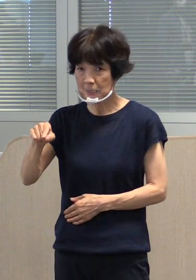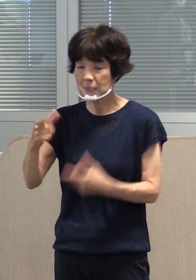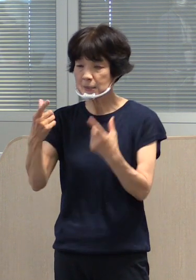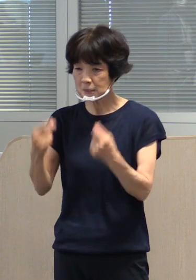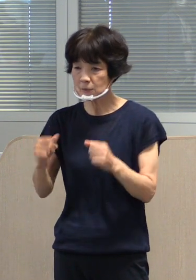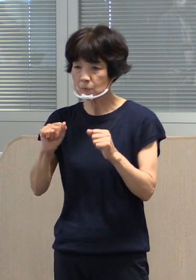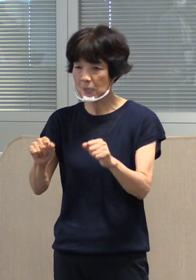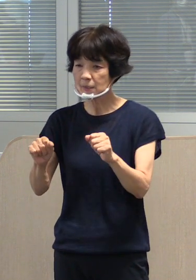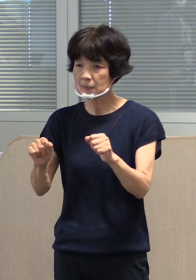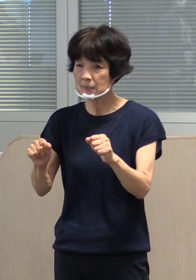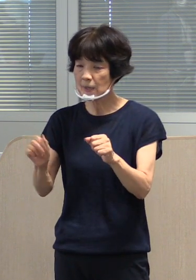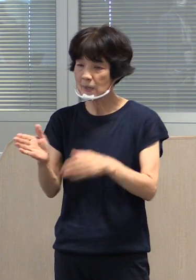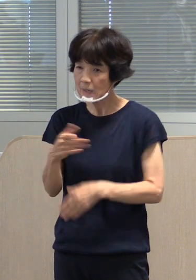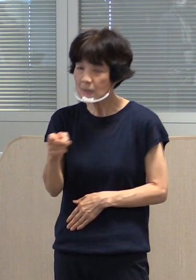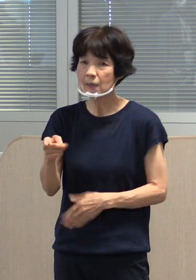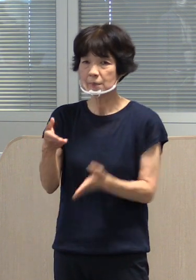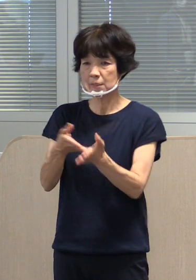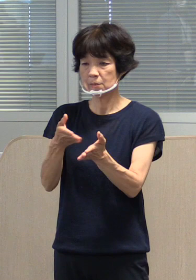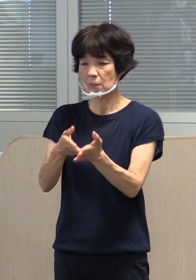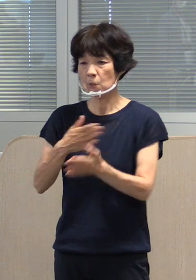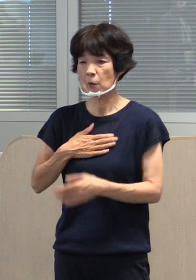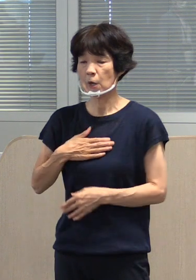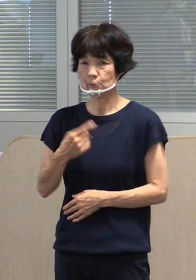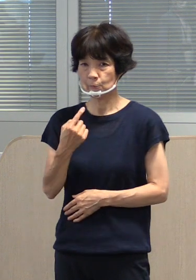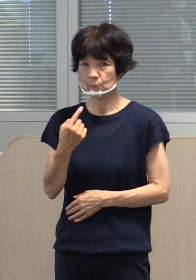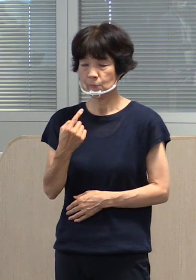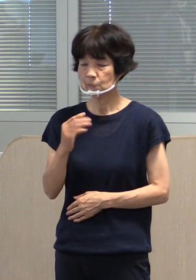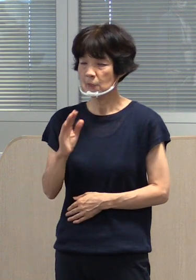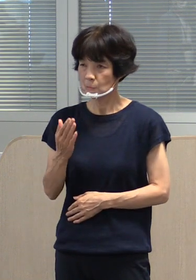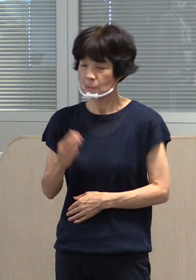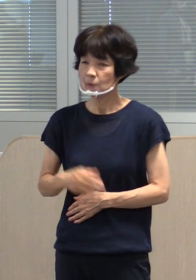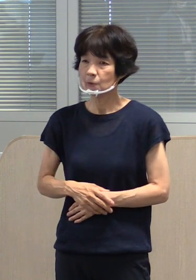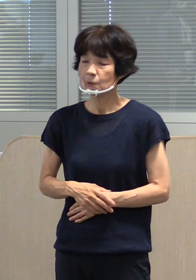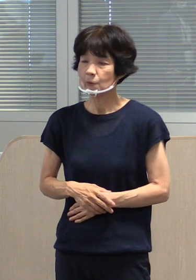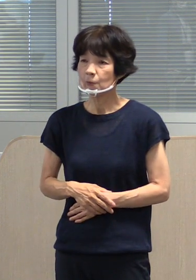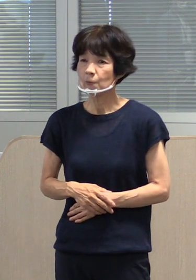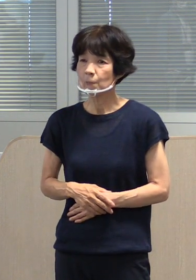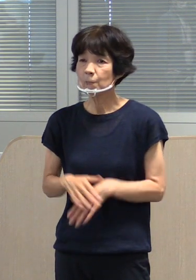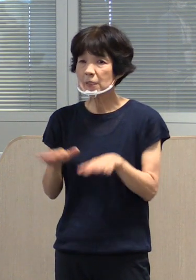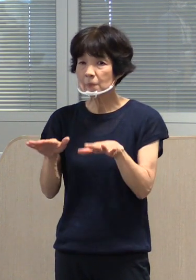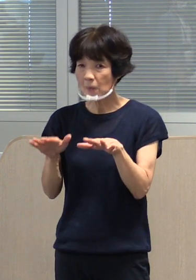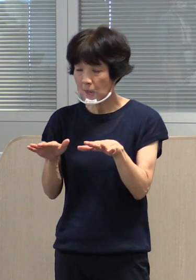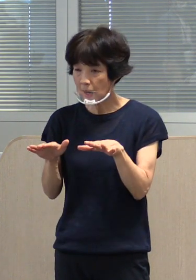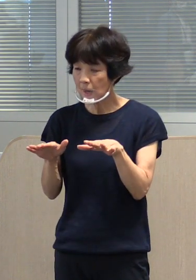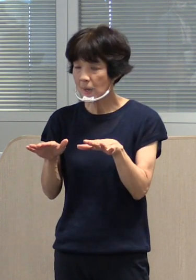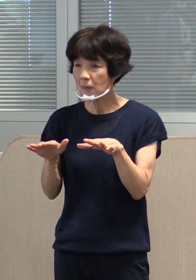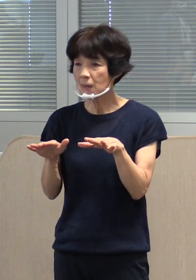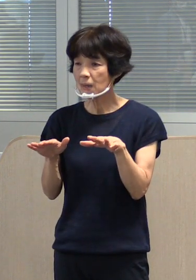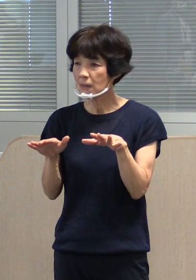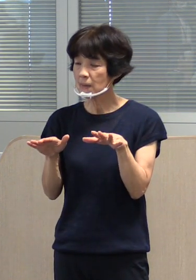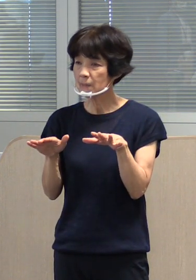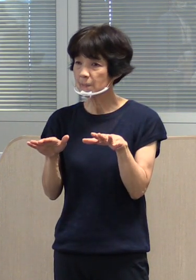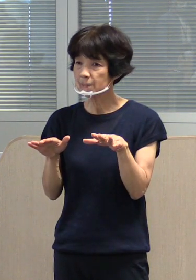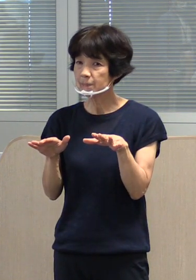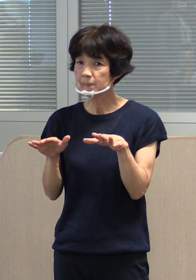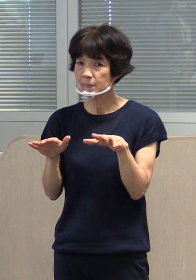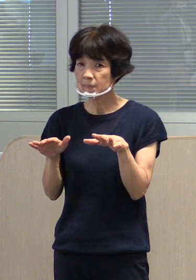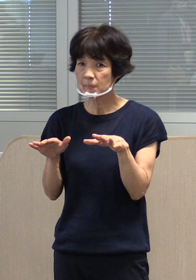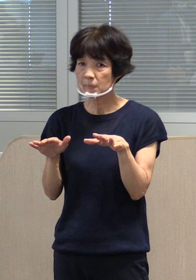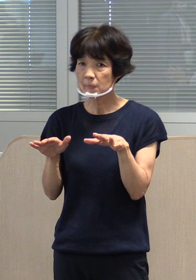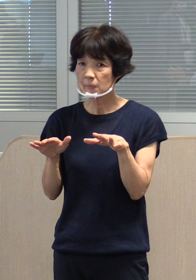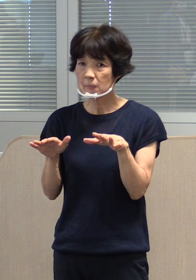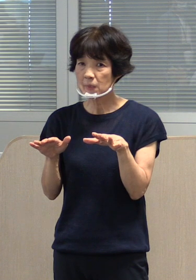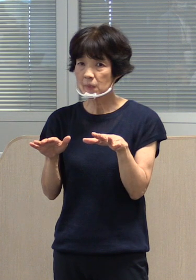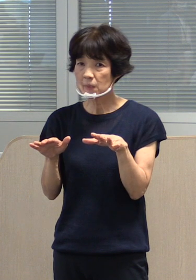ね、ああいうふうに言えば分かりますがね、今、 盛んに、あのほら田村大臣が